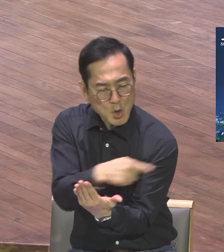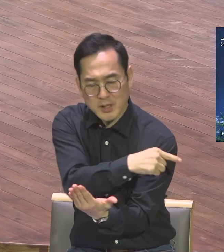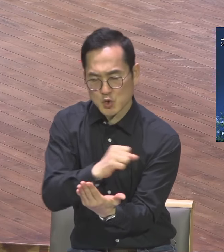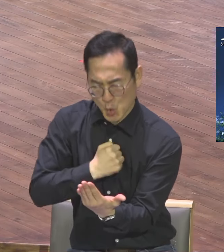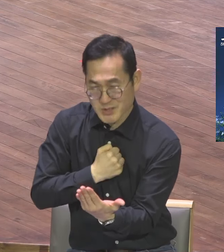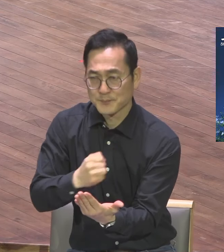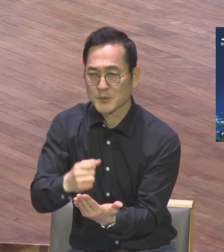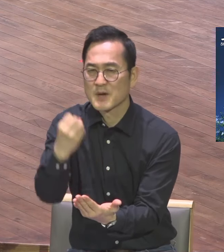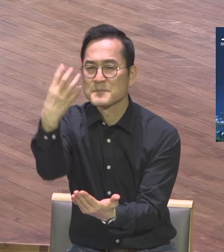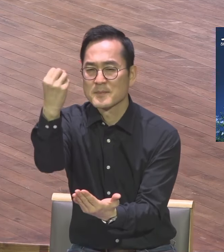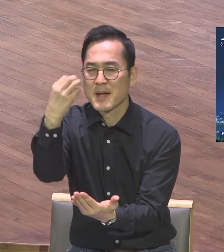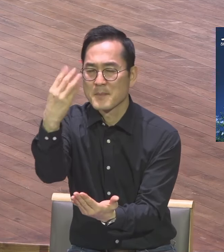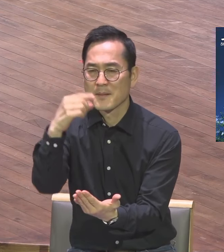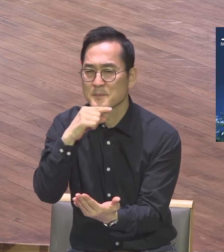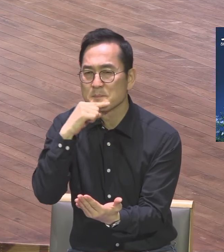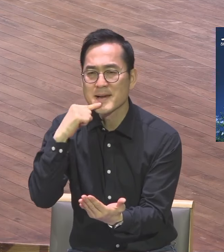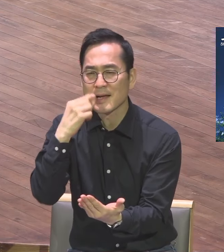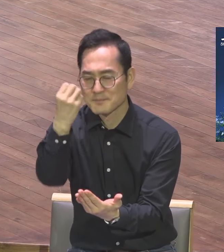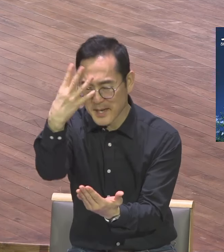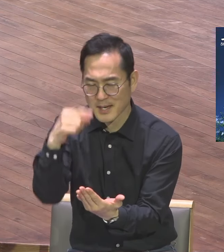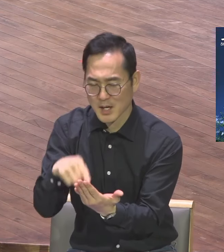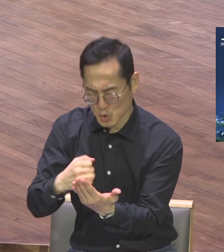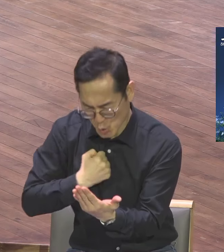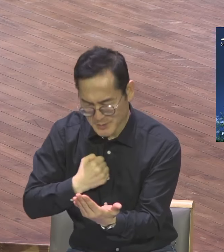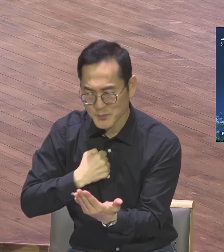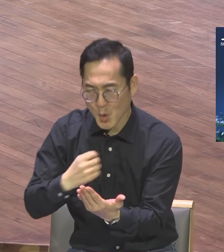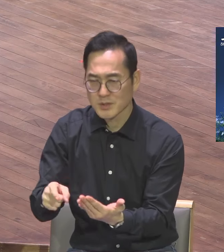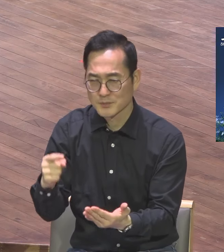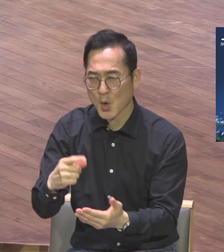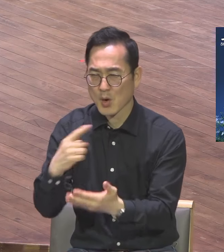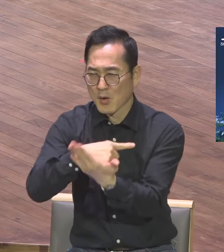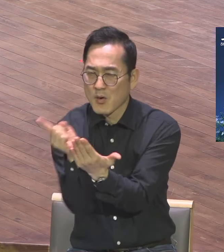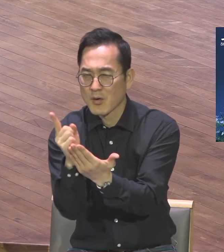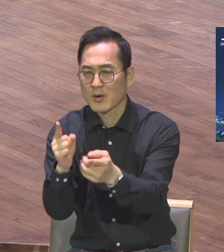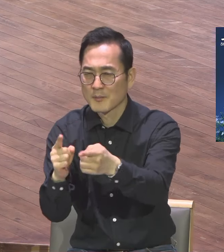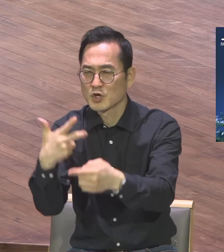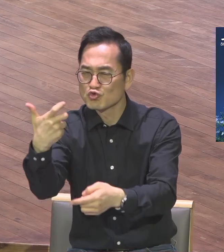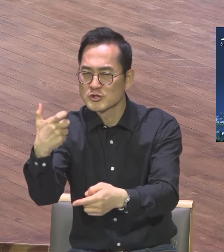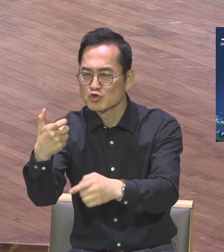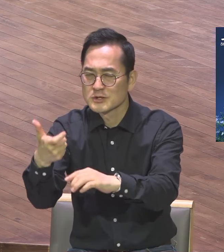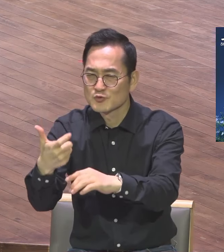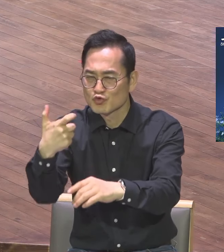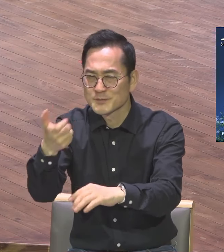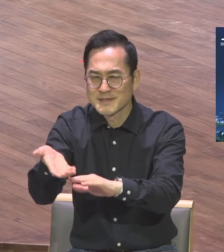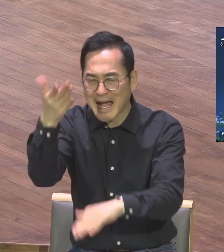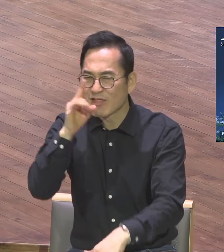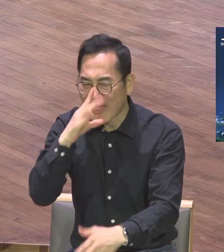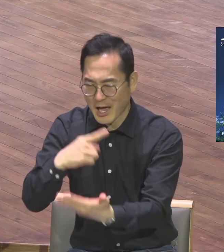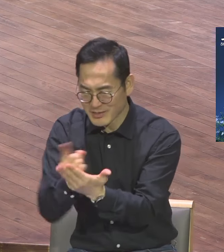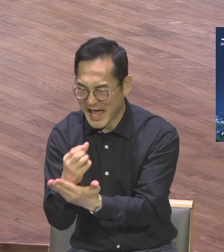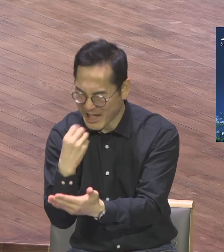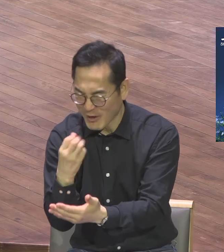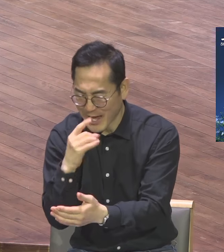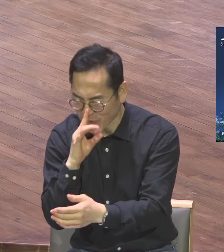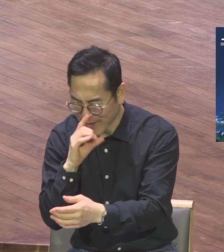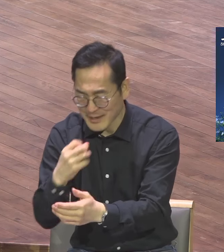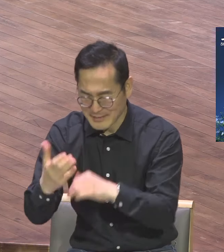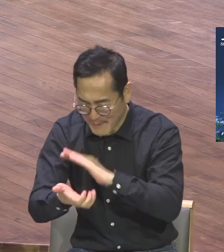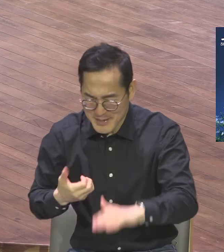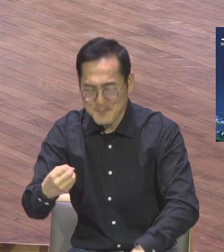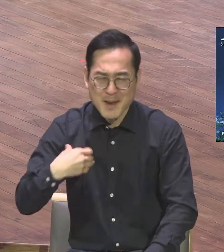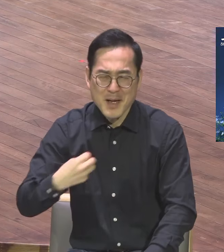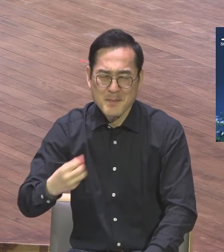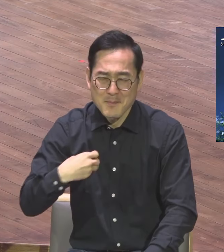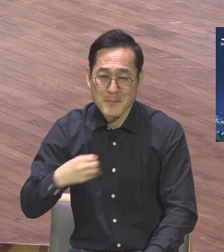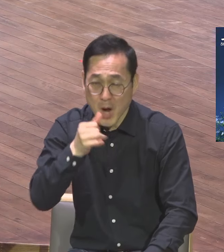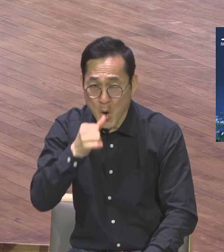우회전하세요. 여러분 사람이 만든 내비게이션도 여러분 그런 걸 인도하는, 하나님 인도 안 하십니까?